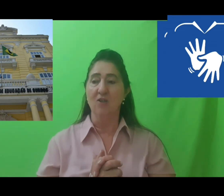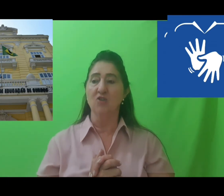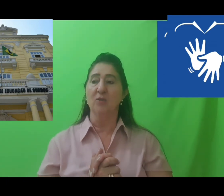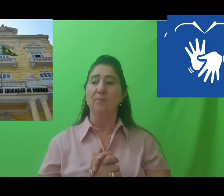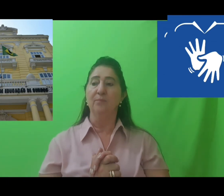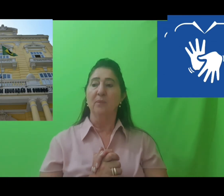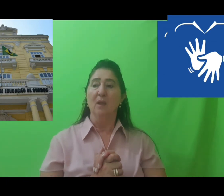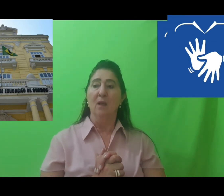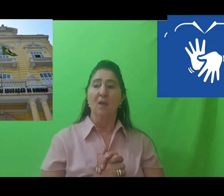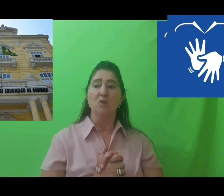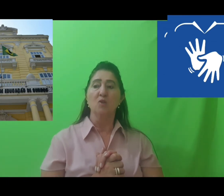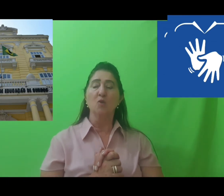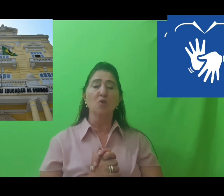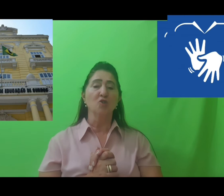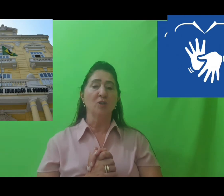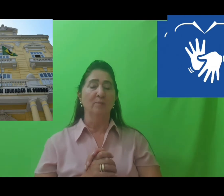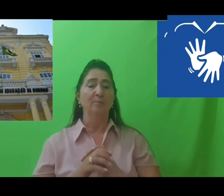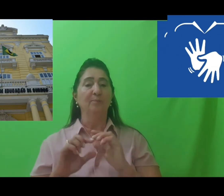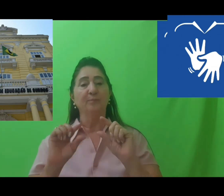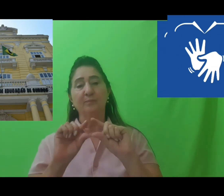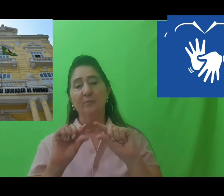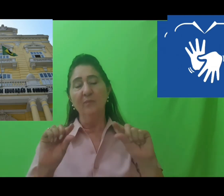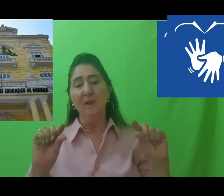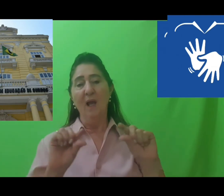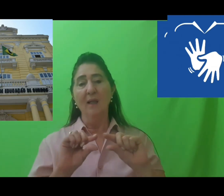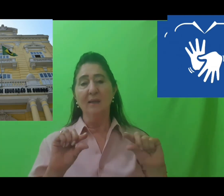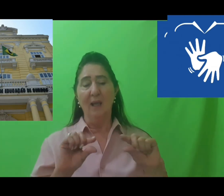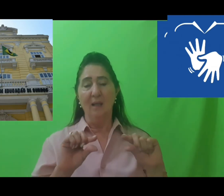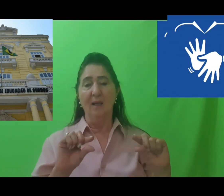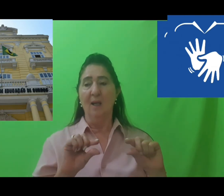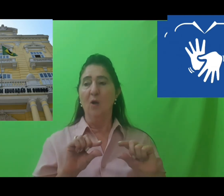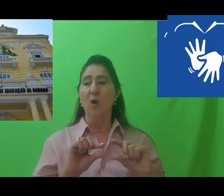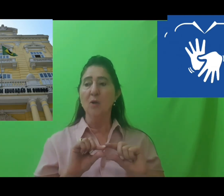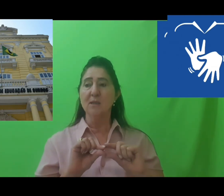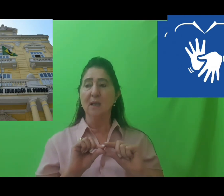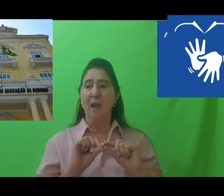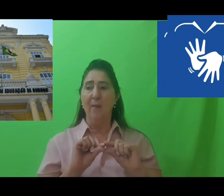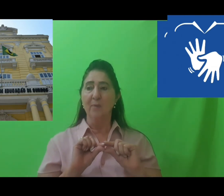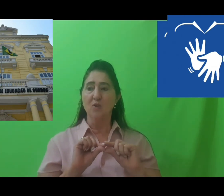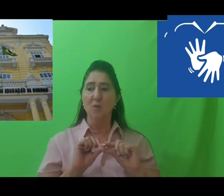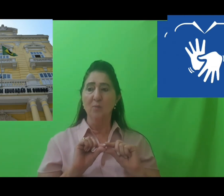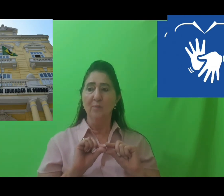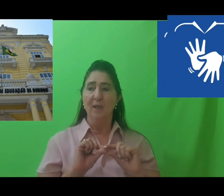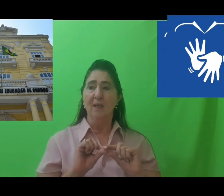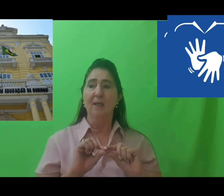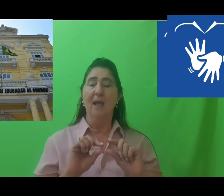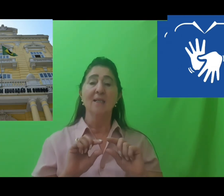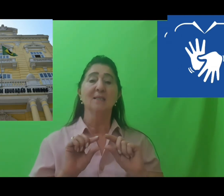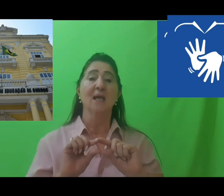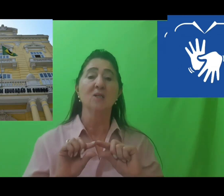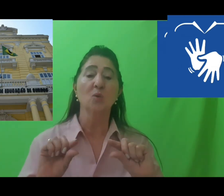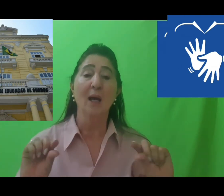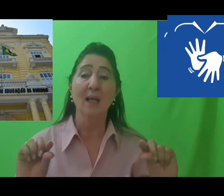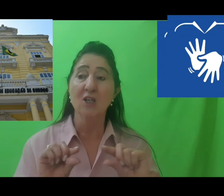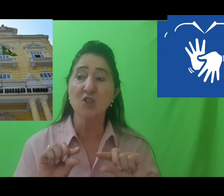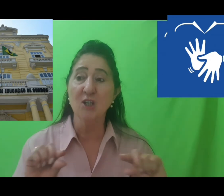1977 surge a tecla Closed Caption, que dá acesso à legenda